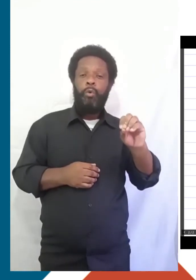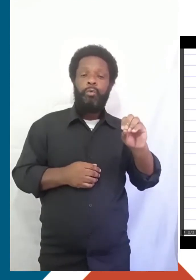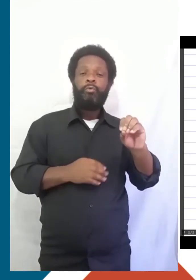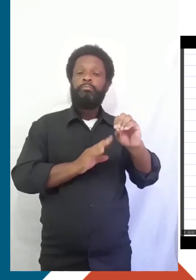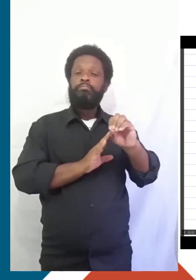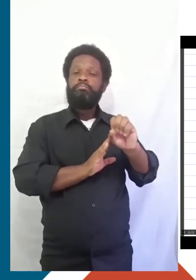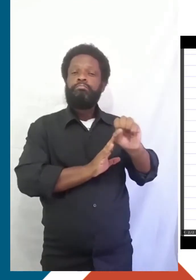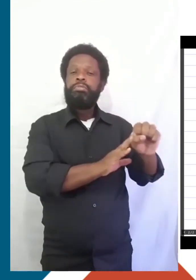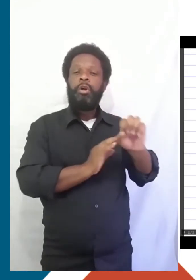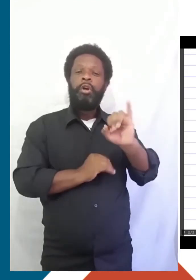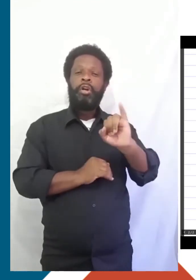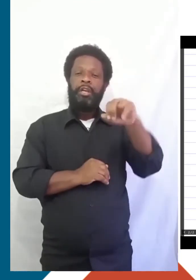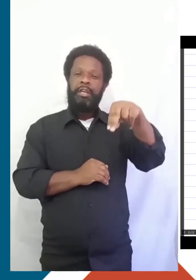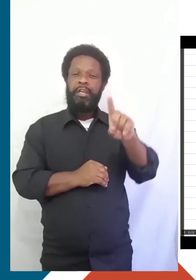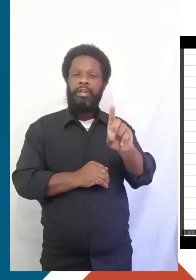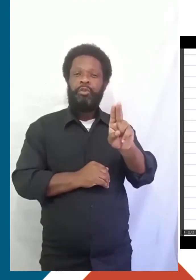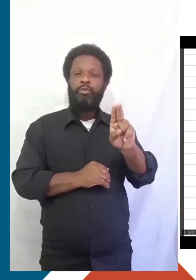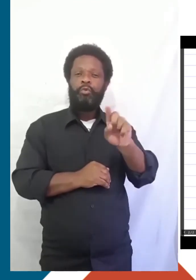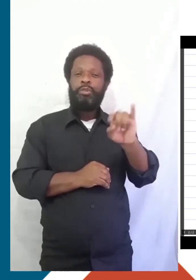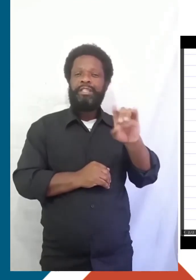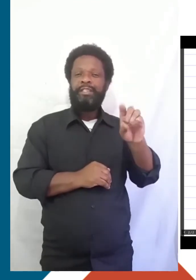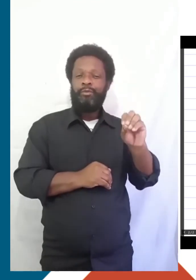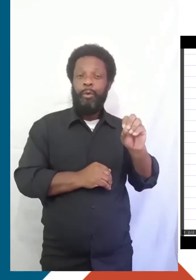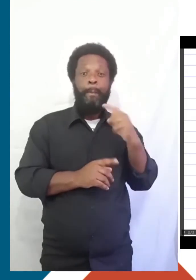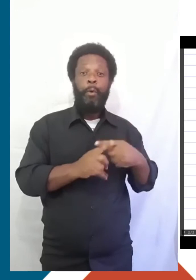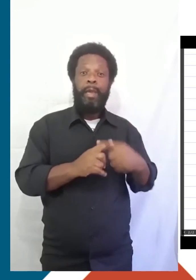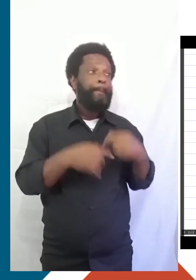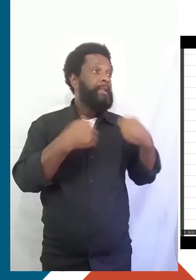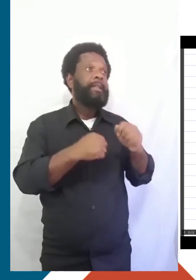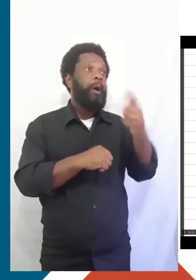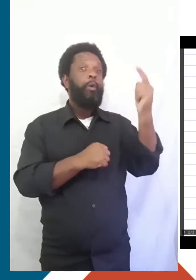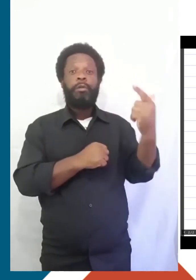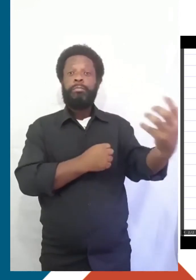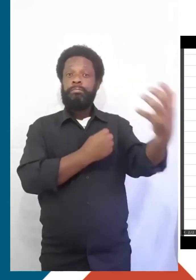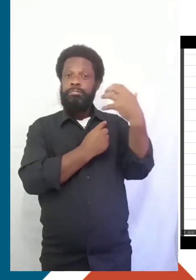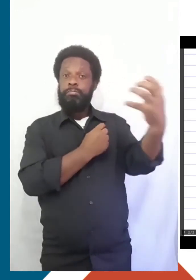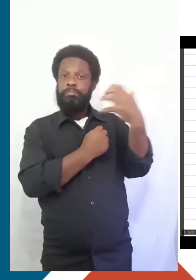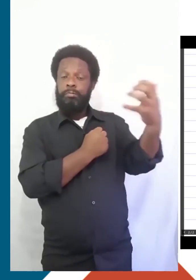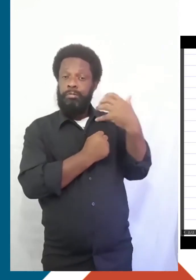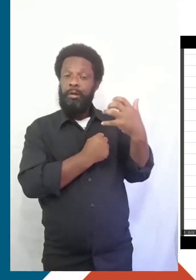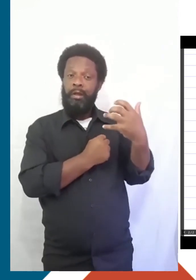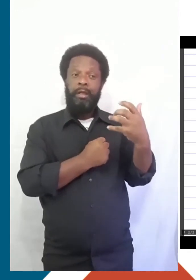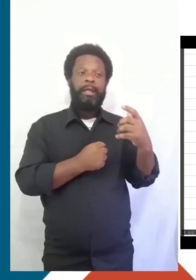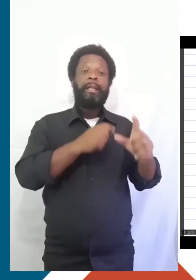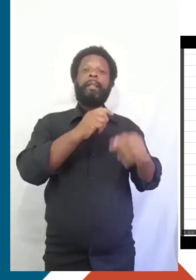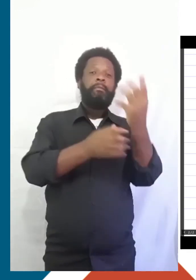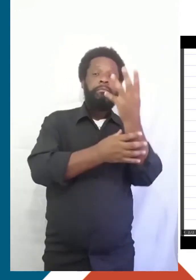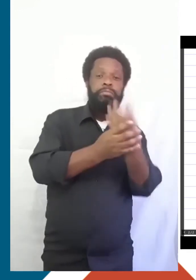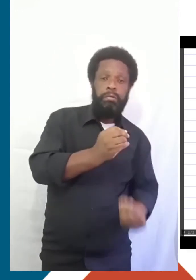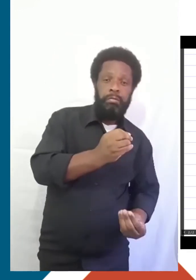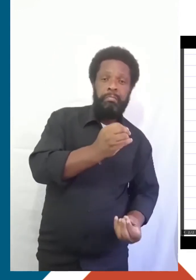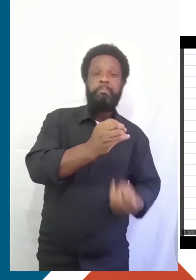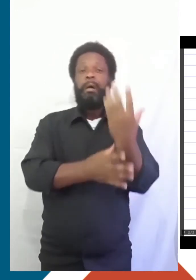dipolo induzido. Porque, de fato, esse dipolo ele é induzido. Ele depende de fatores externos para existir. Então,